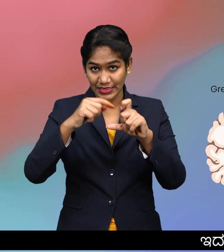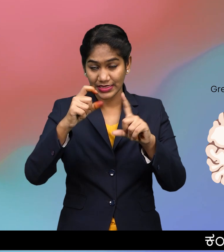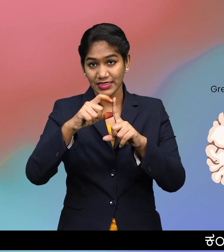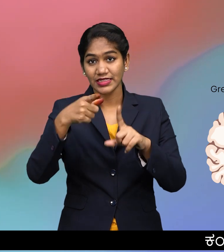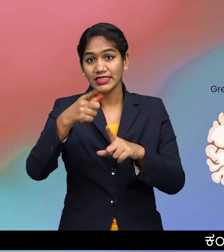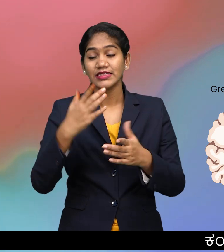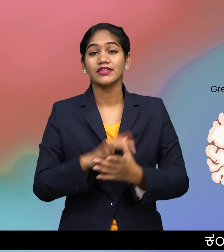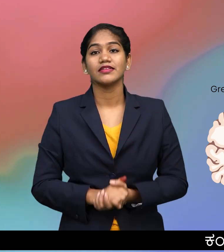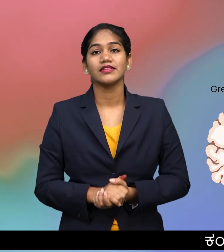ಕಂಡುಬರುತ್ತದೆ.